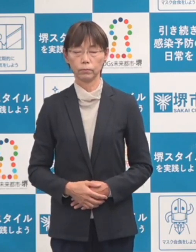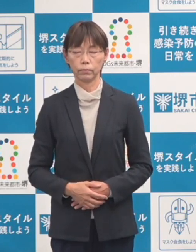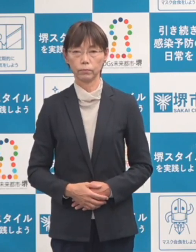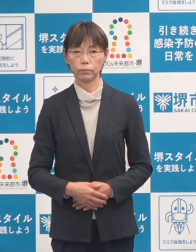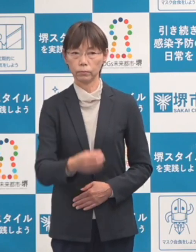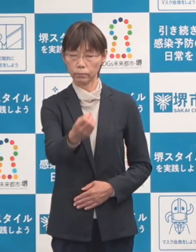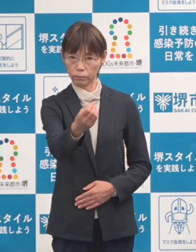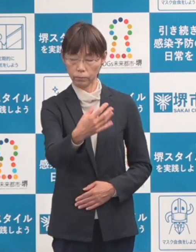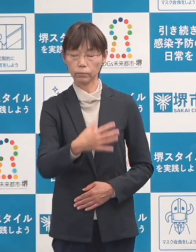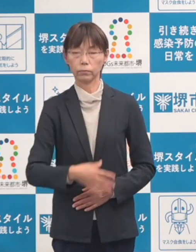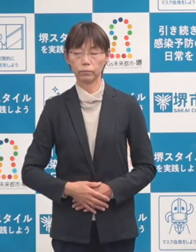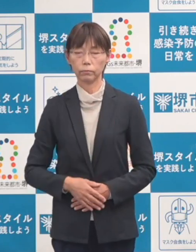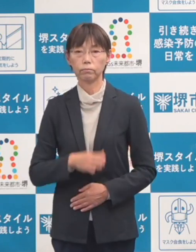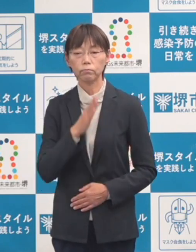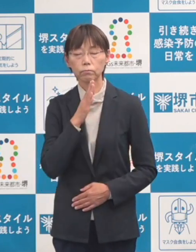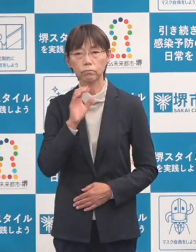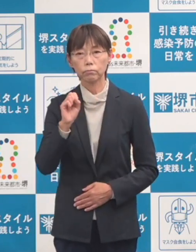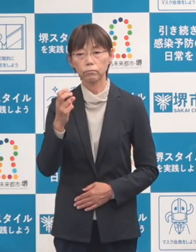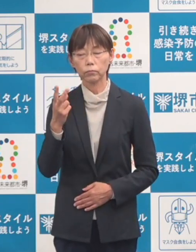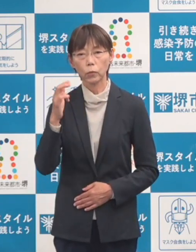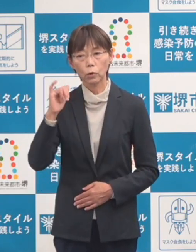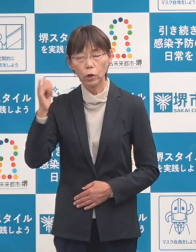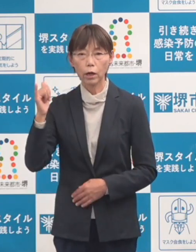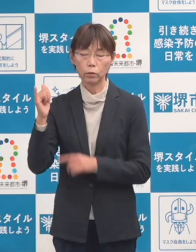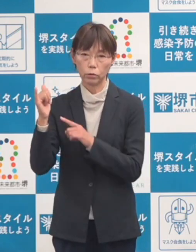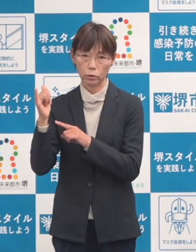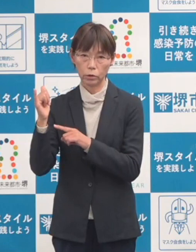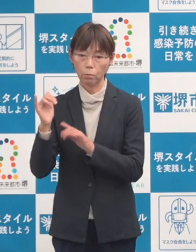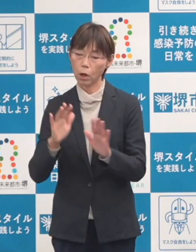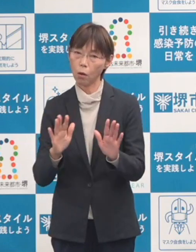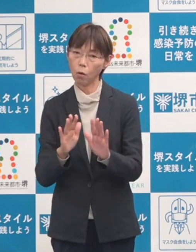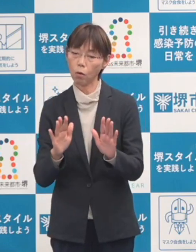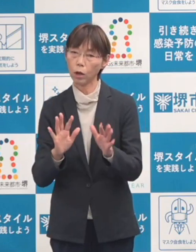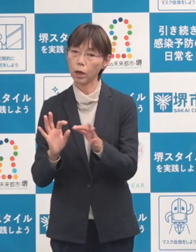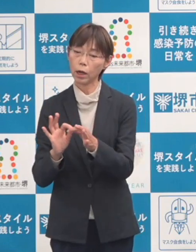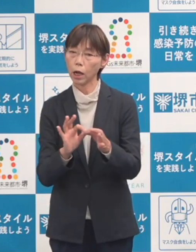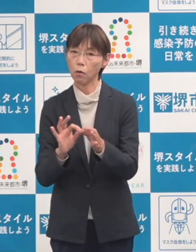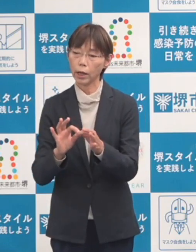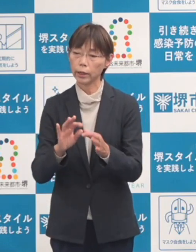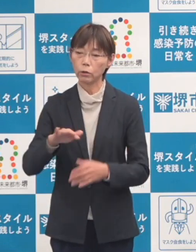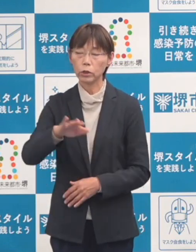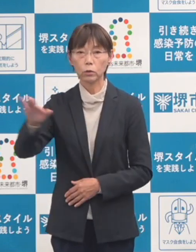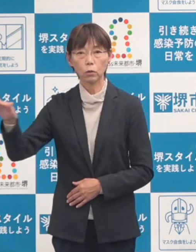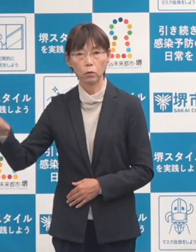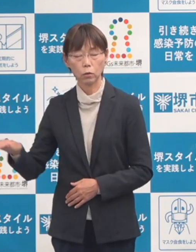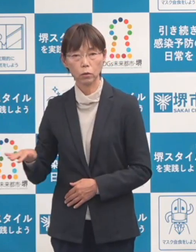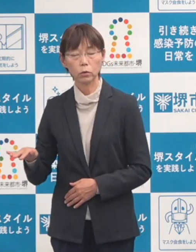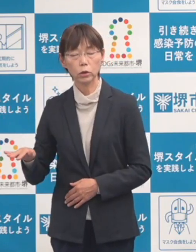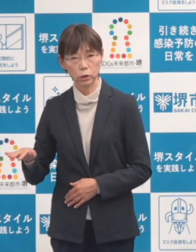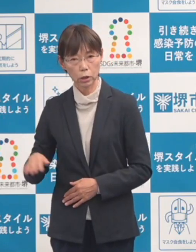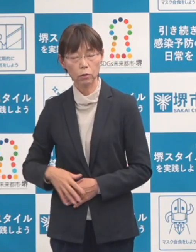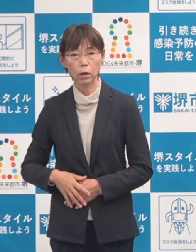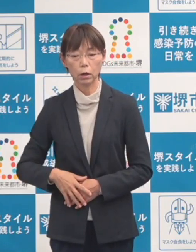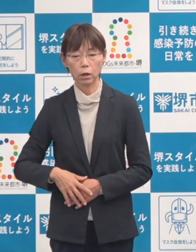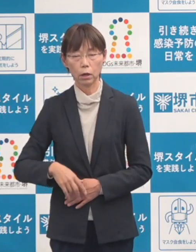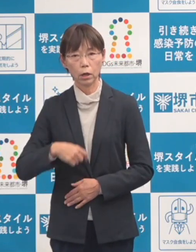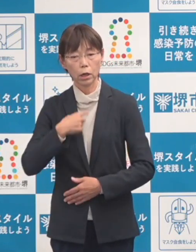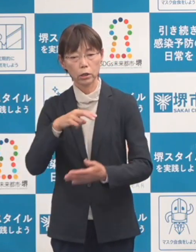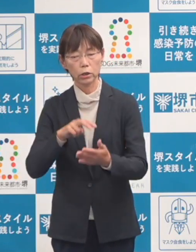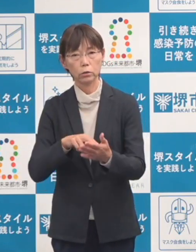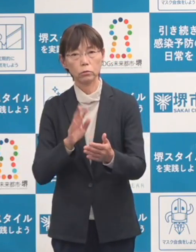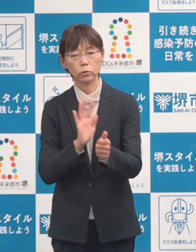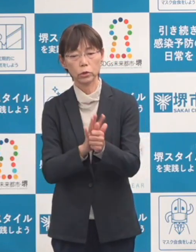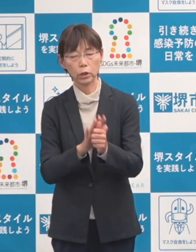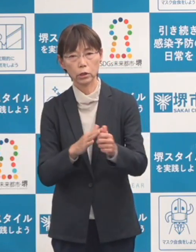実際にその里親としてお子さんに関わっている方々としては、児童自立支援施設に関わら